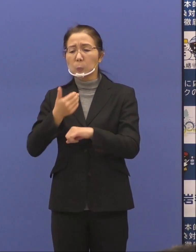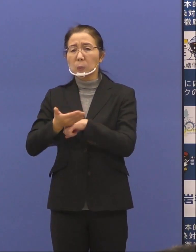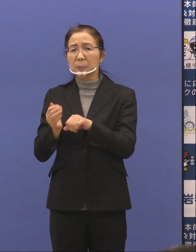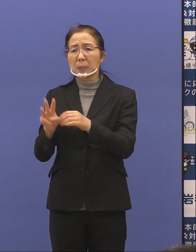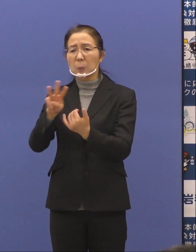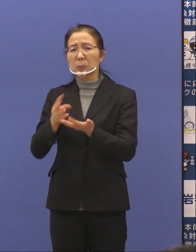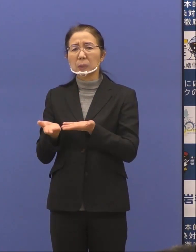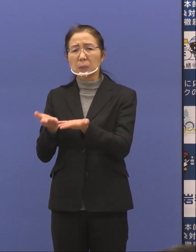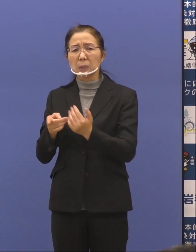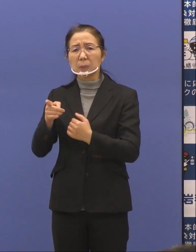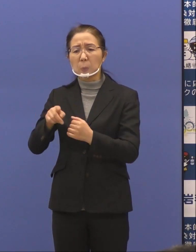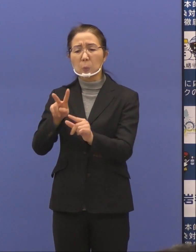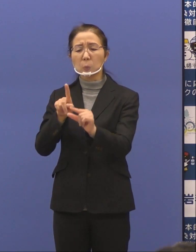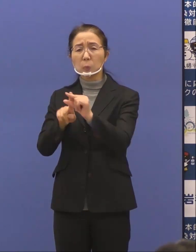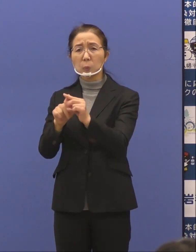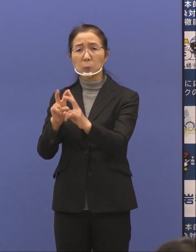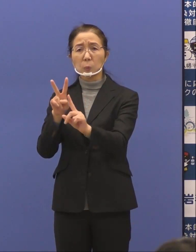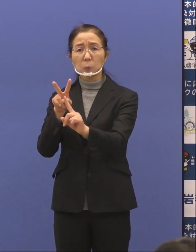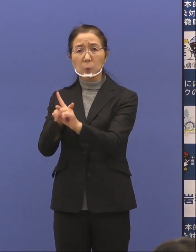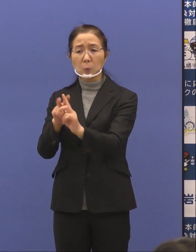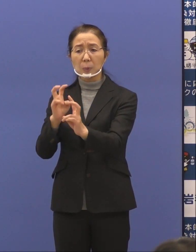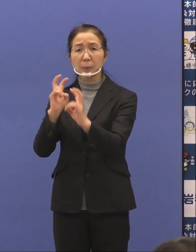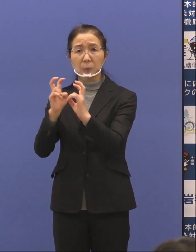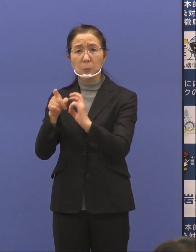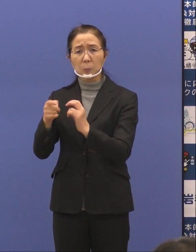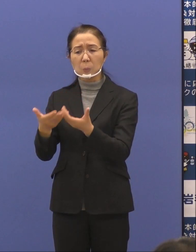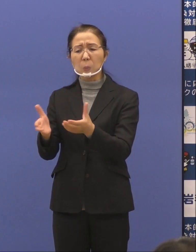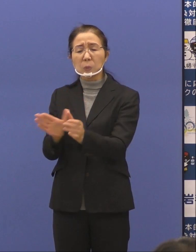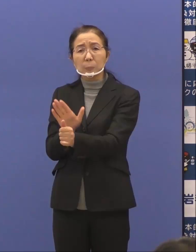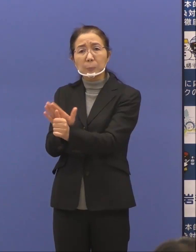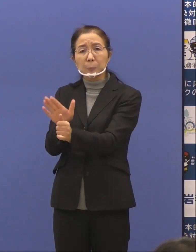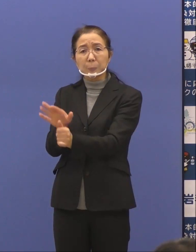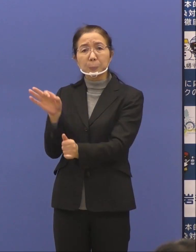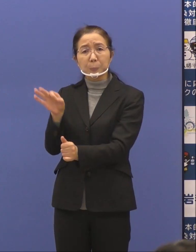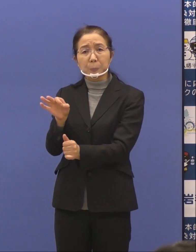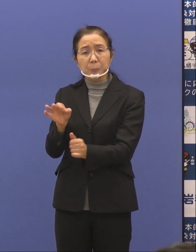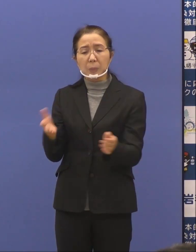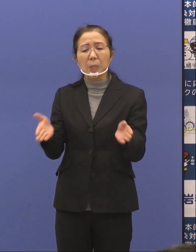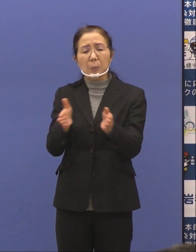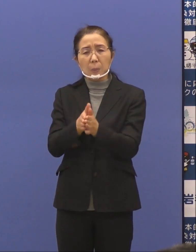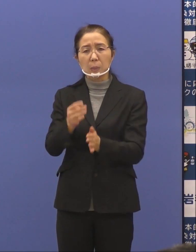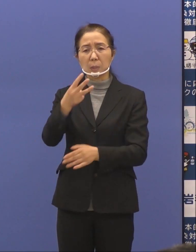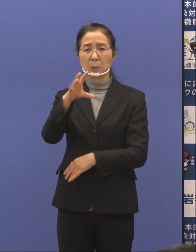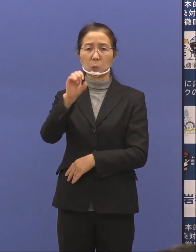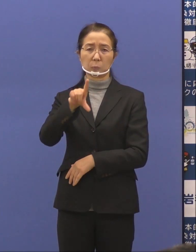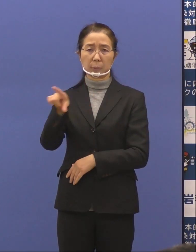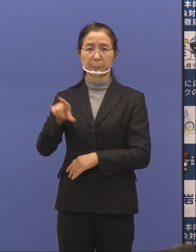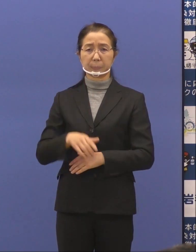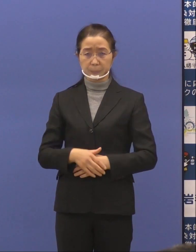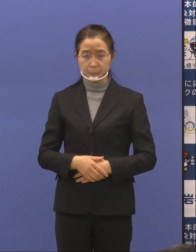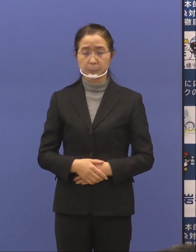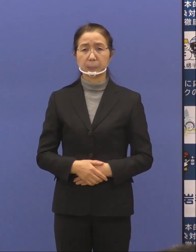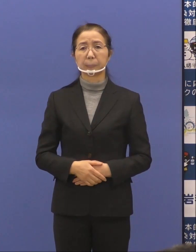した中小企業等のグループ補助に必要な予算として3億円を計上しました。